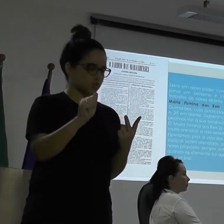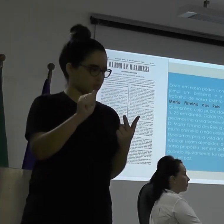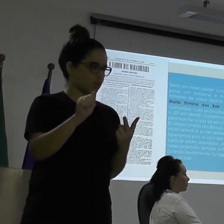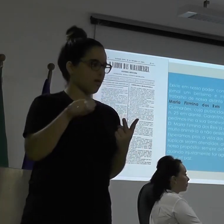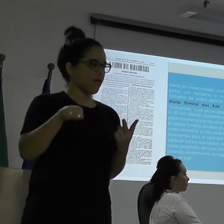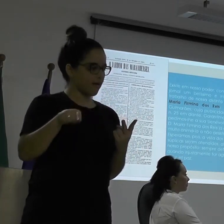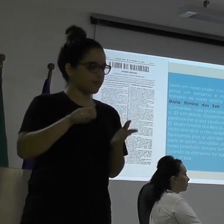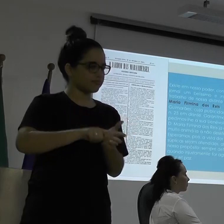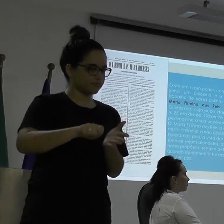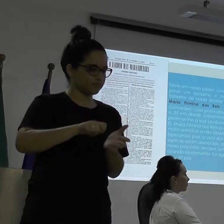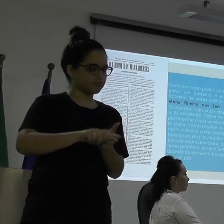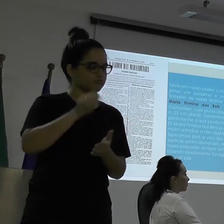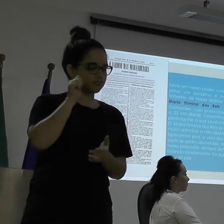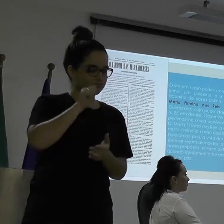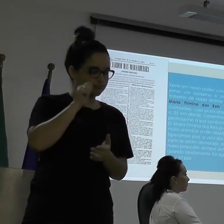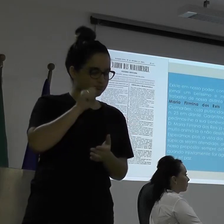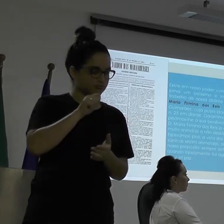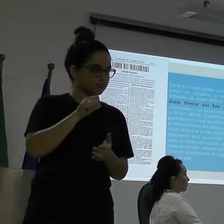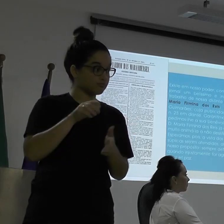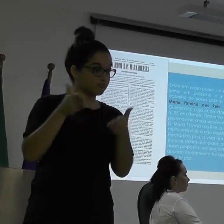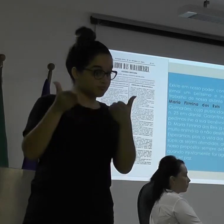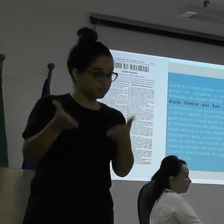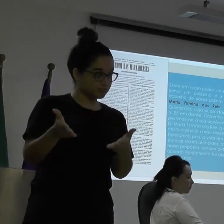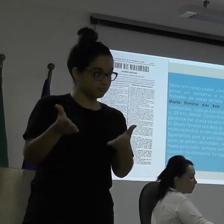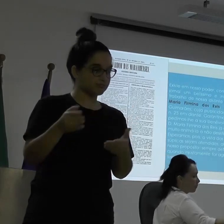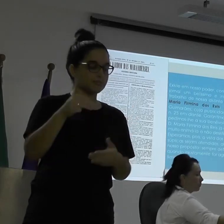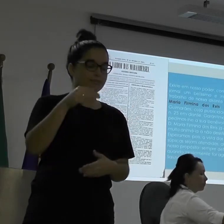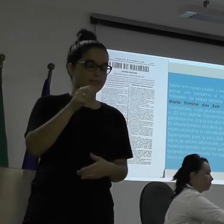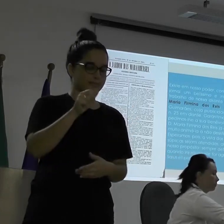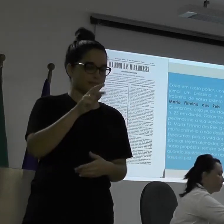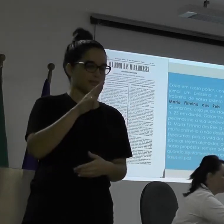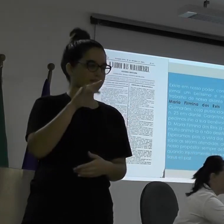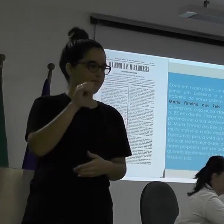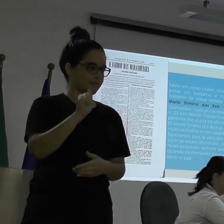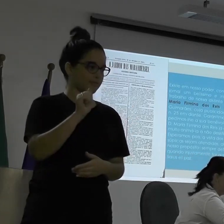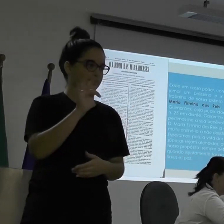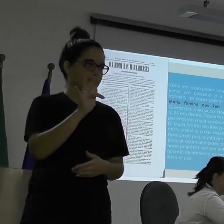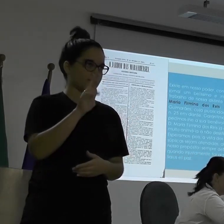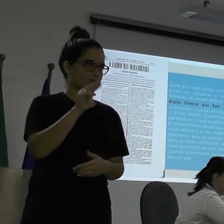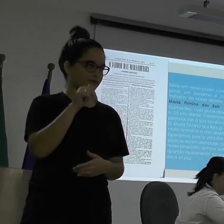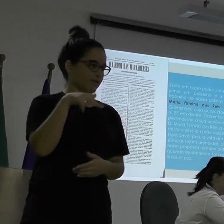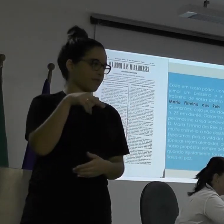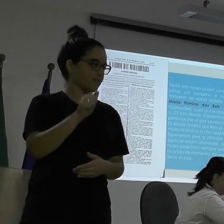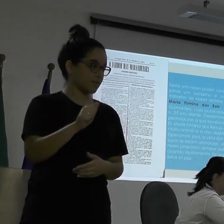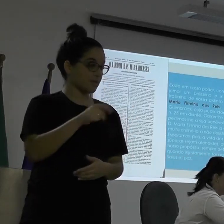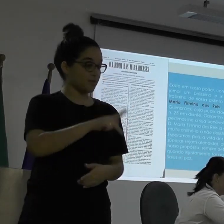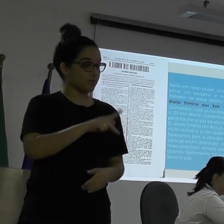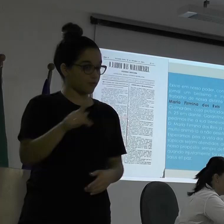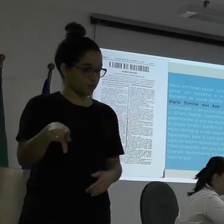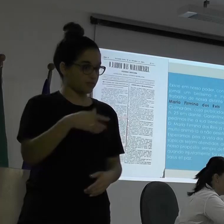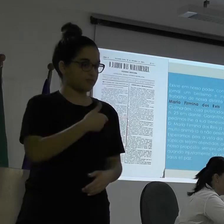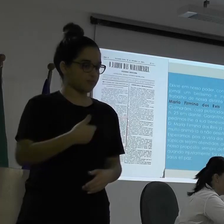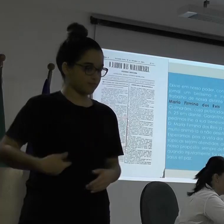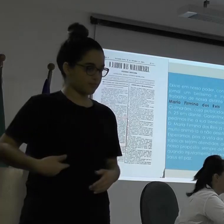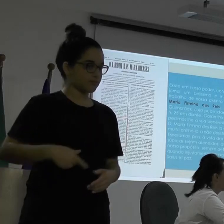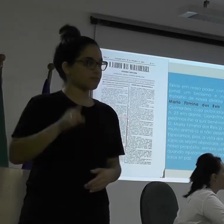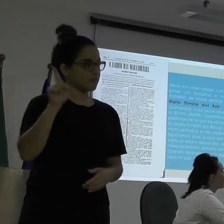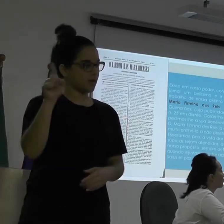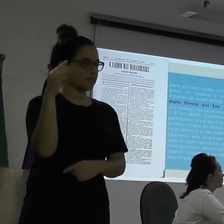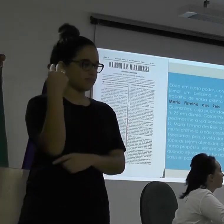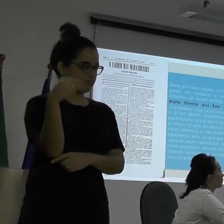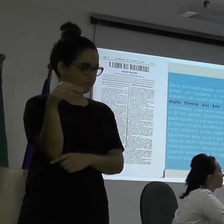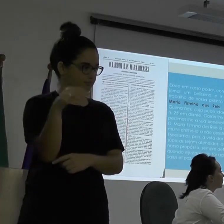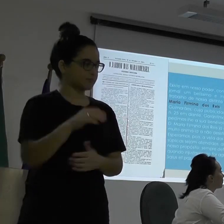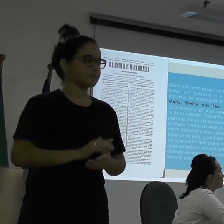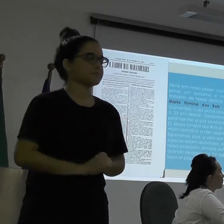autoria feminina da excelentíssima senhora Maria Firmina dos Reis, professora pública em Guimarães. Embora